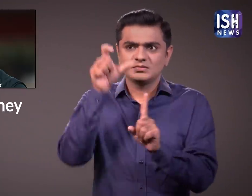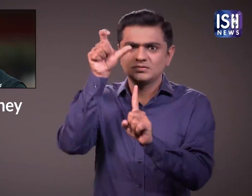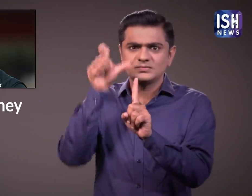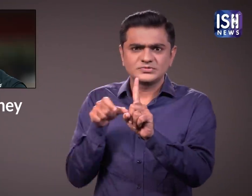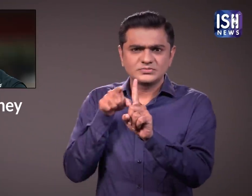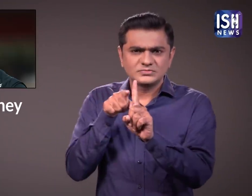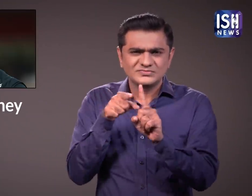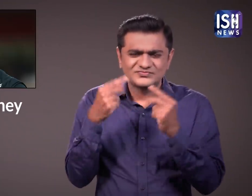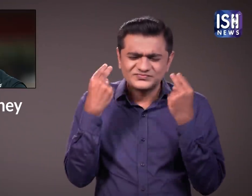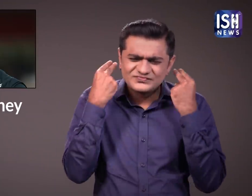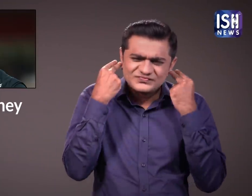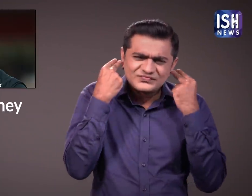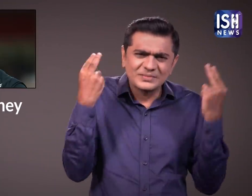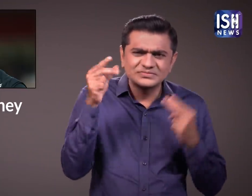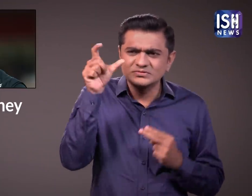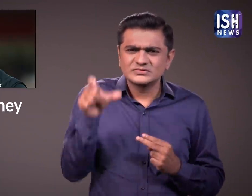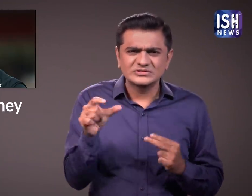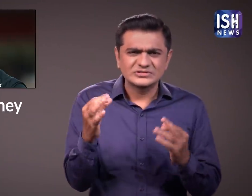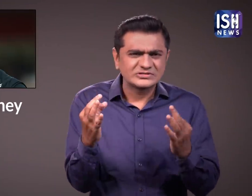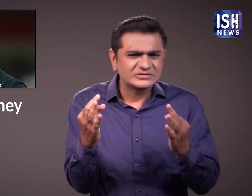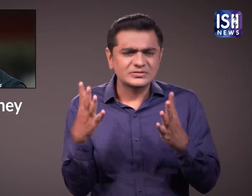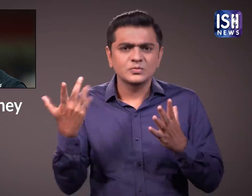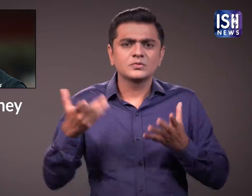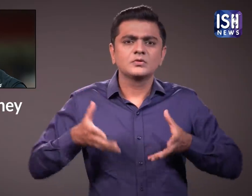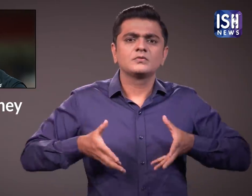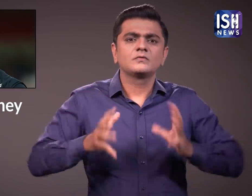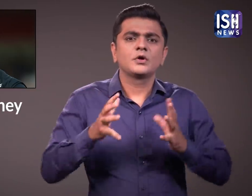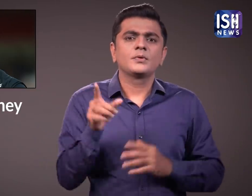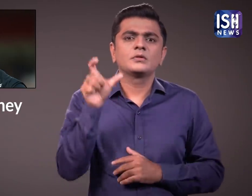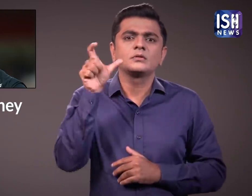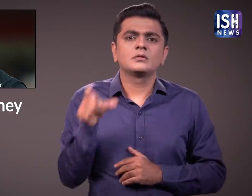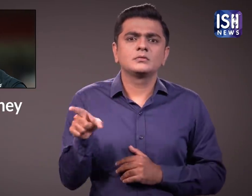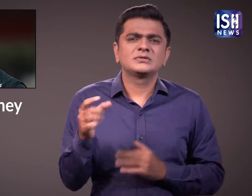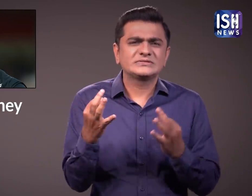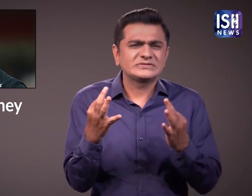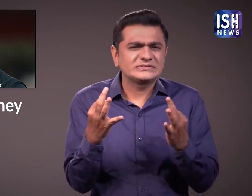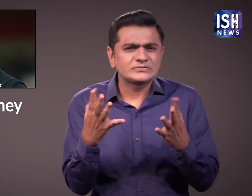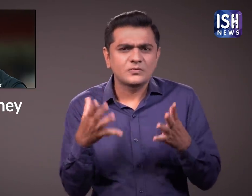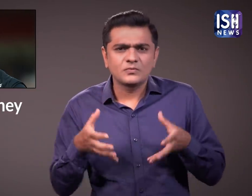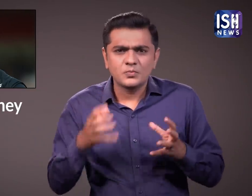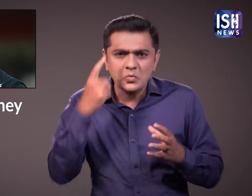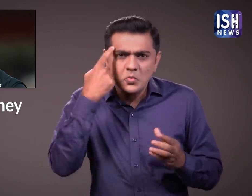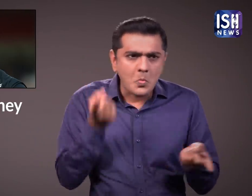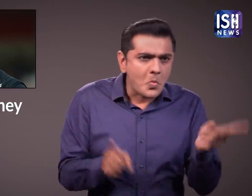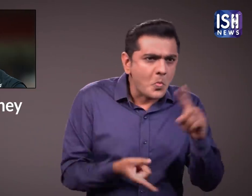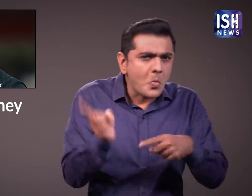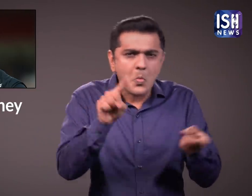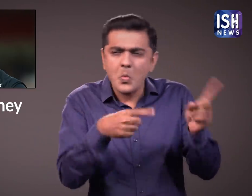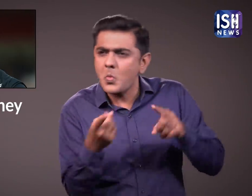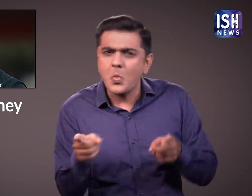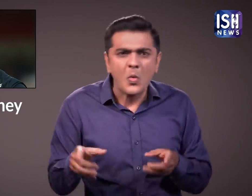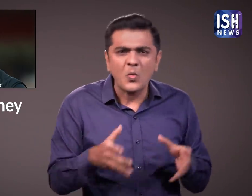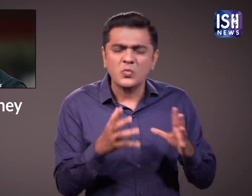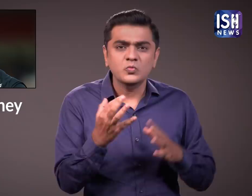वेन रूनी एक अद्बुत फुटबॉल खिलाडी थे।